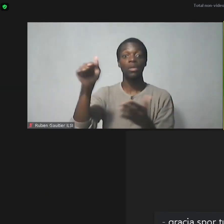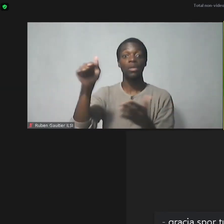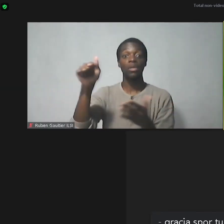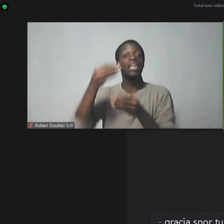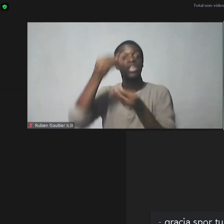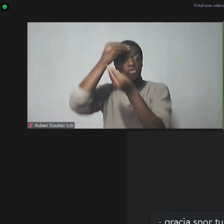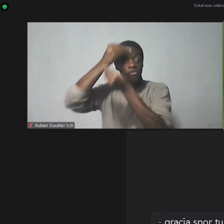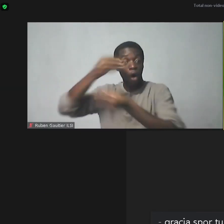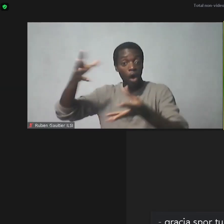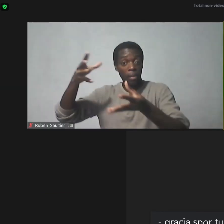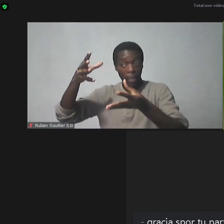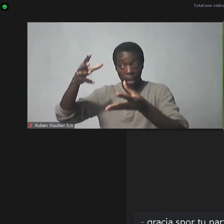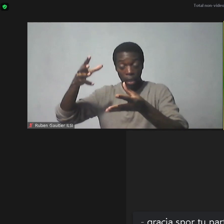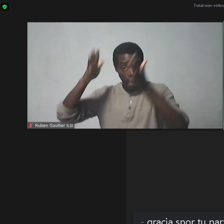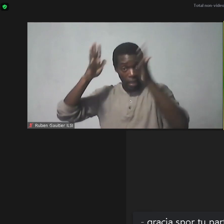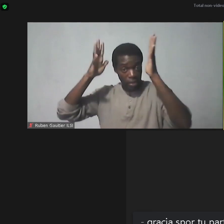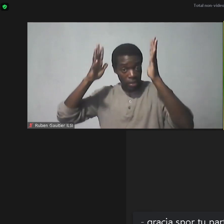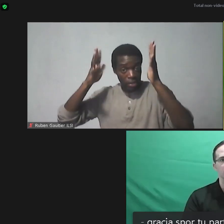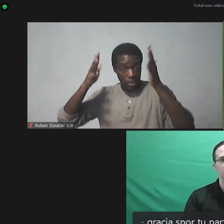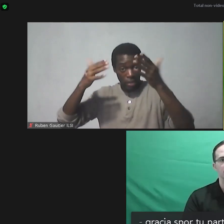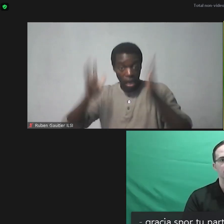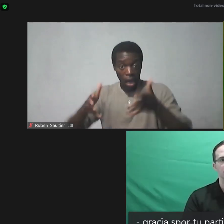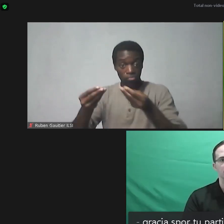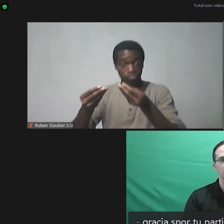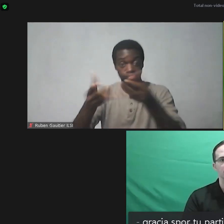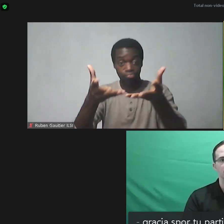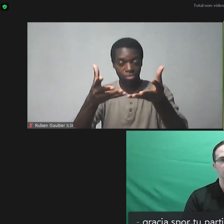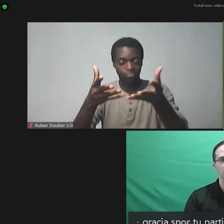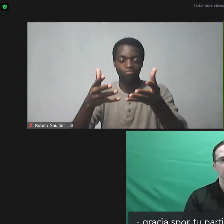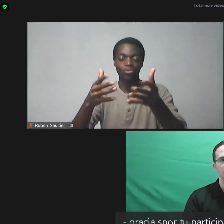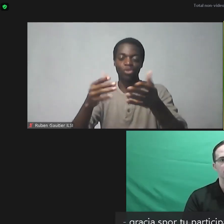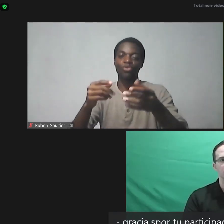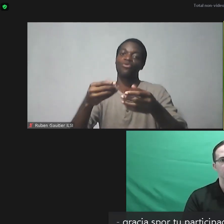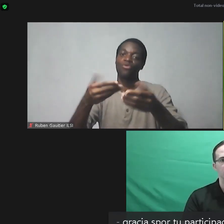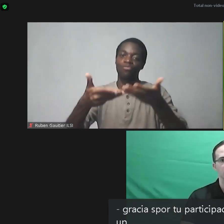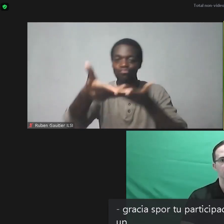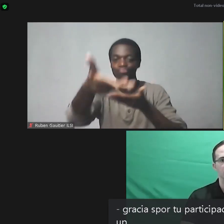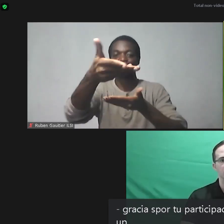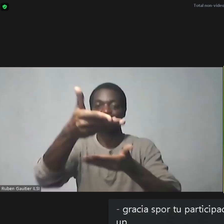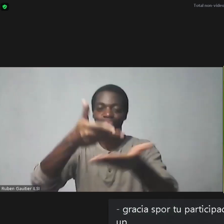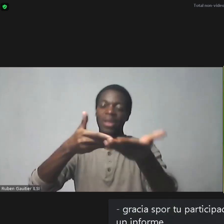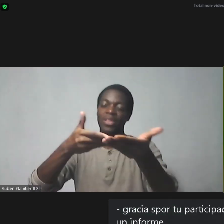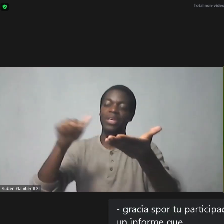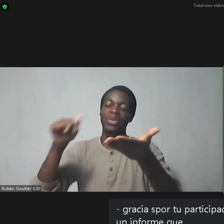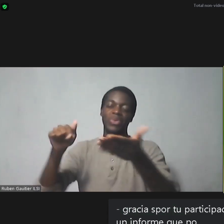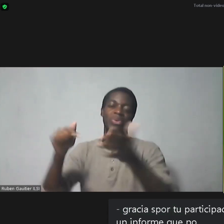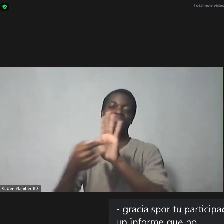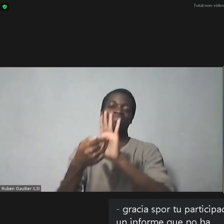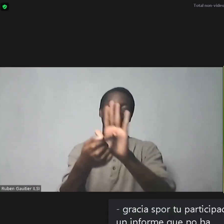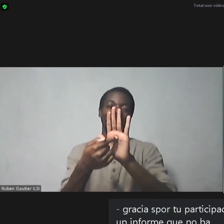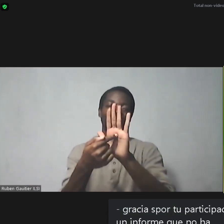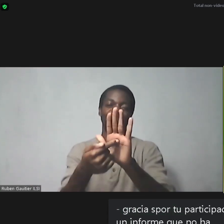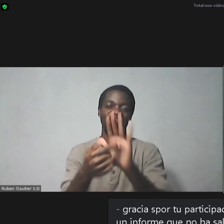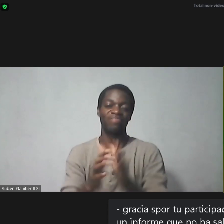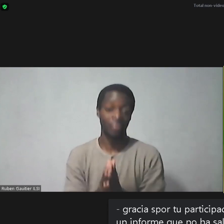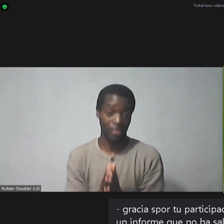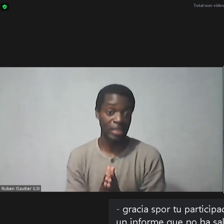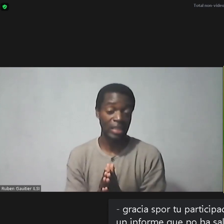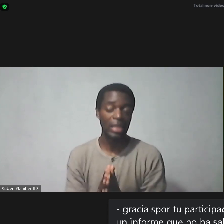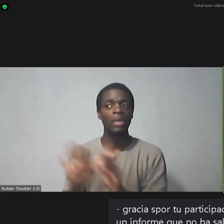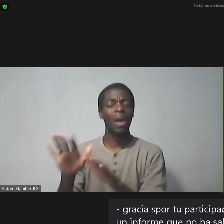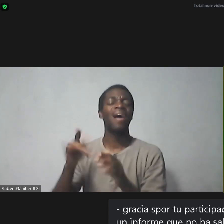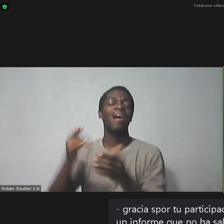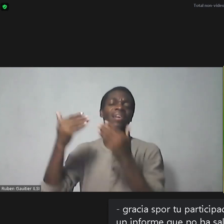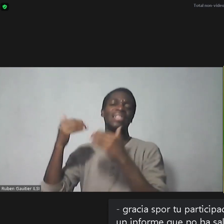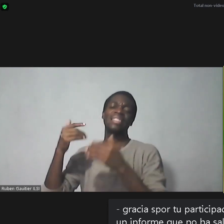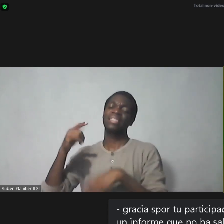lanzado, y cuando sea lanzado el informe, lo vamos a compartir. Creo que todavía la versión en español de repente demora un poco, pero